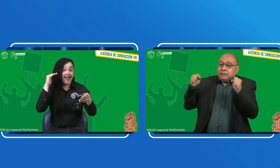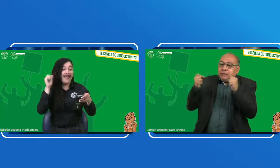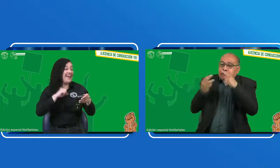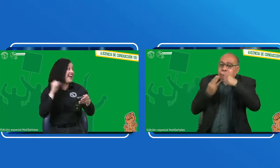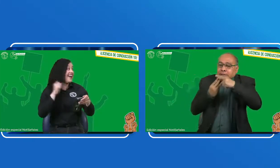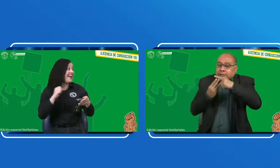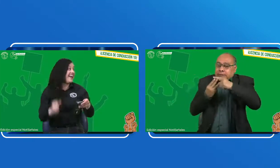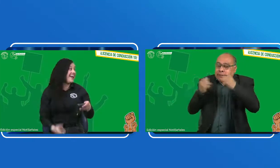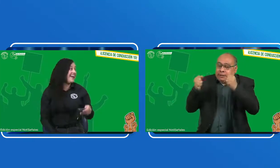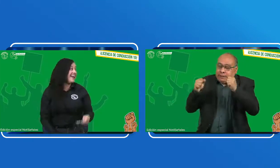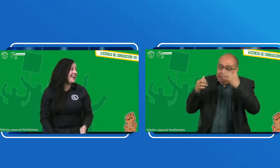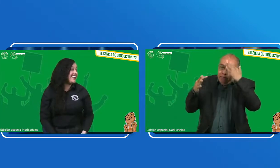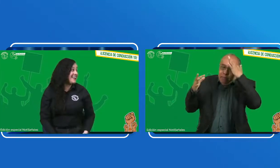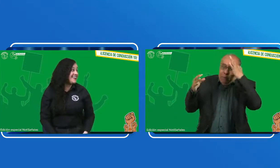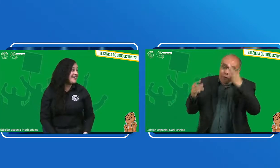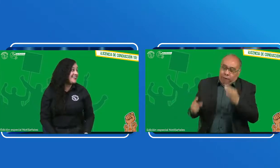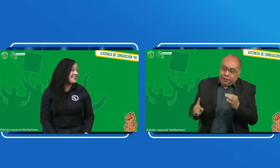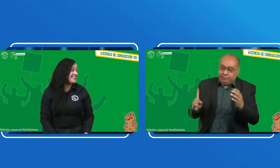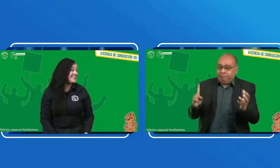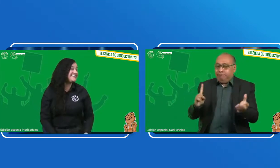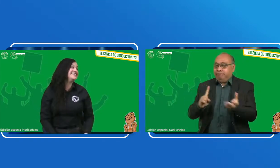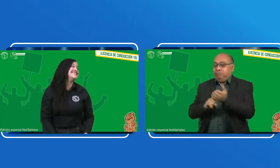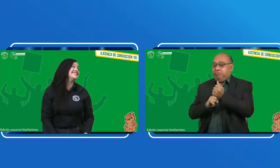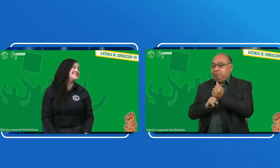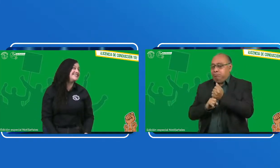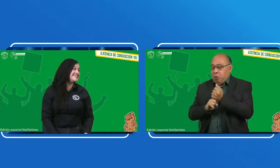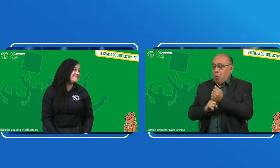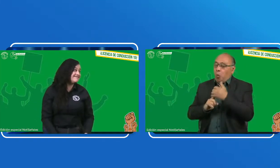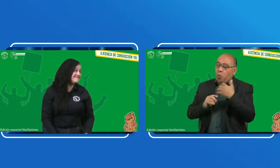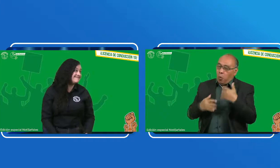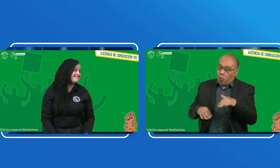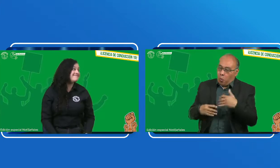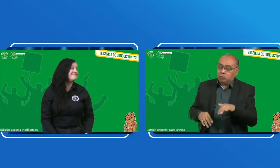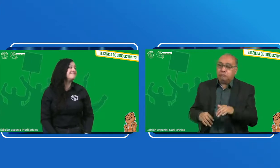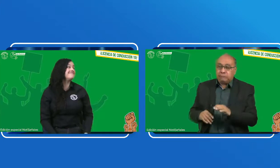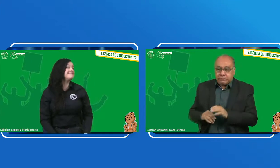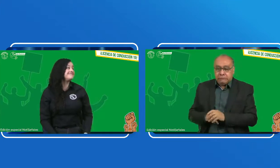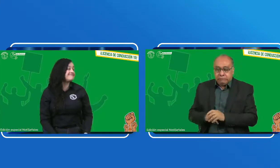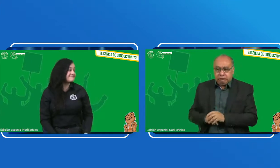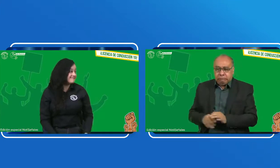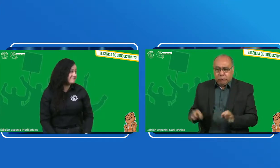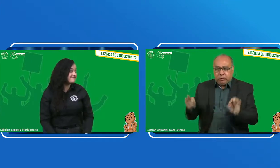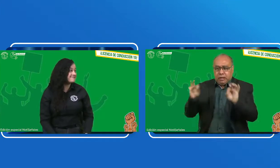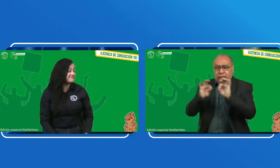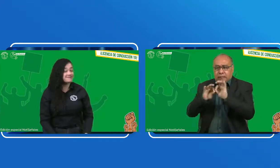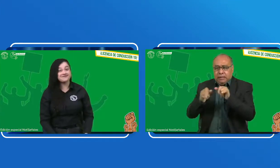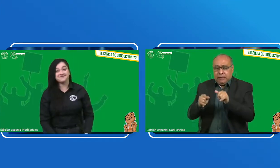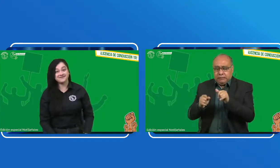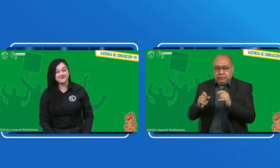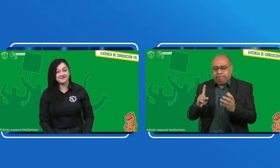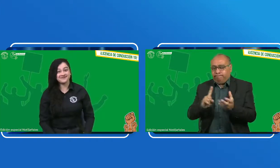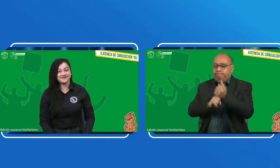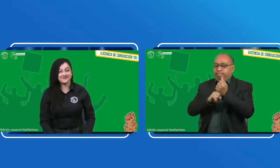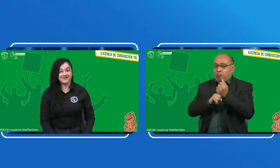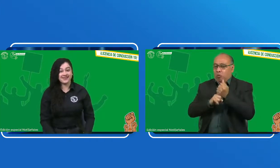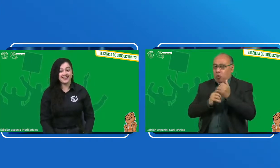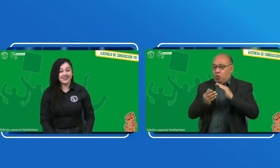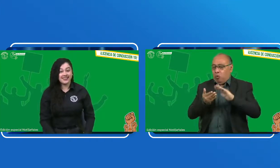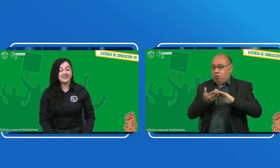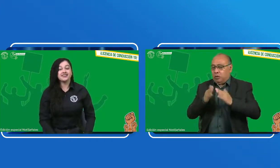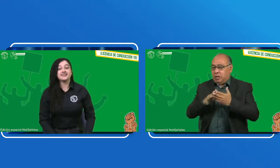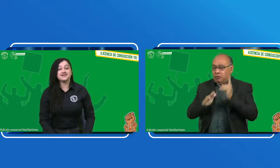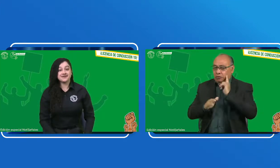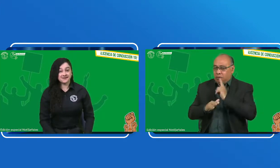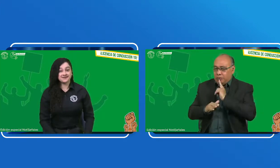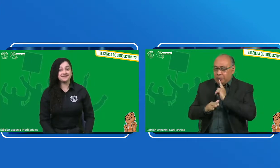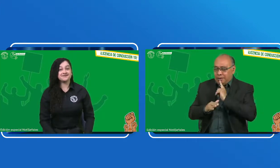casi 250 personas conectadas con nosotros que de seguro están sumamente preocupadas por el tema de la licencia